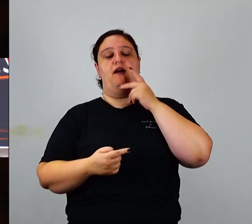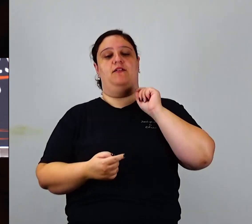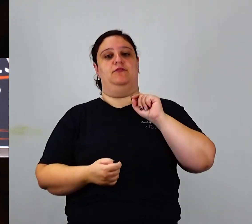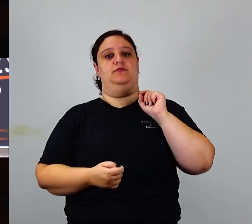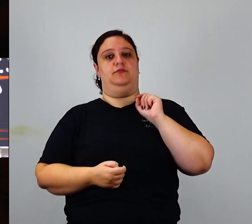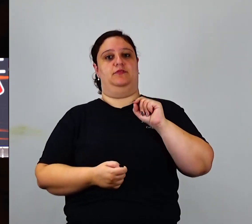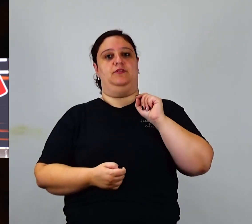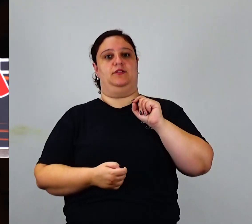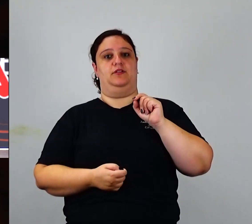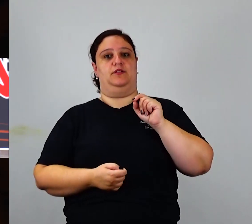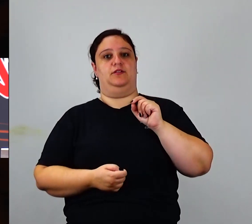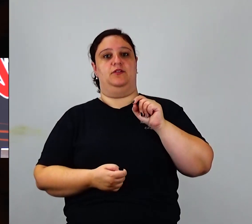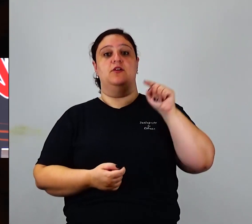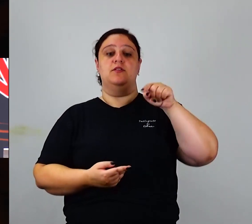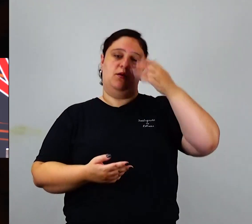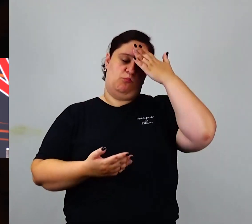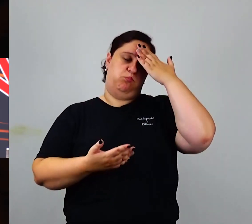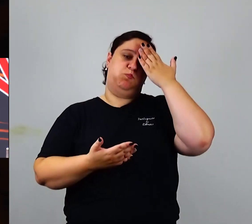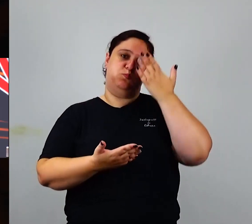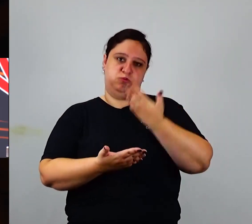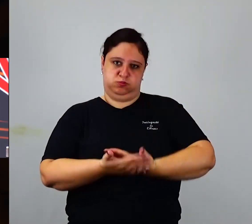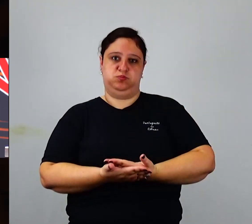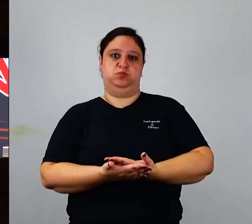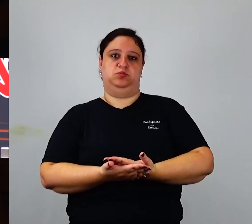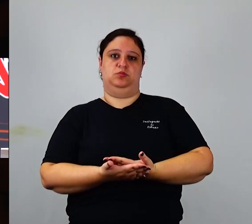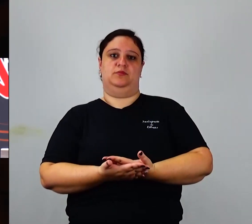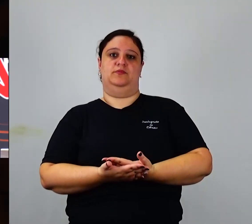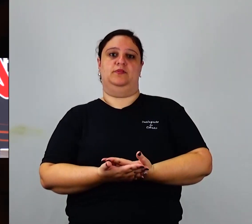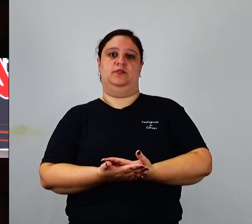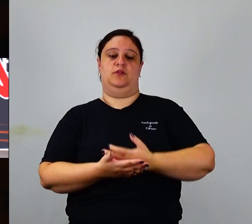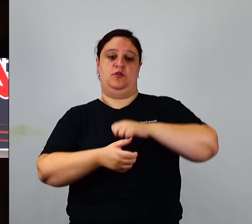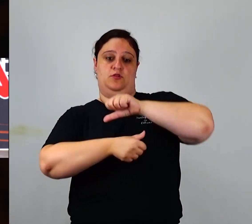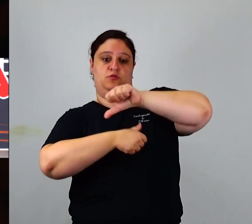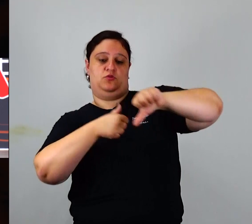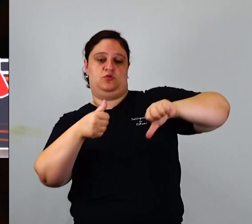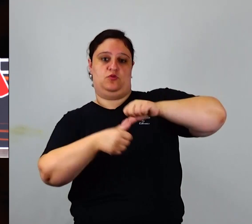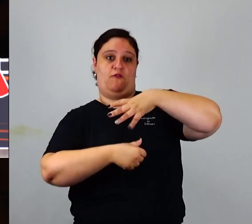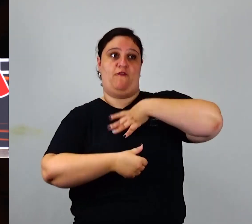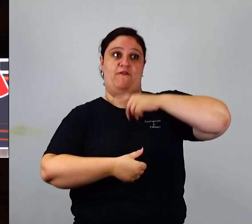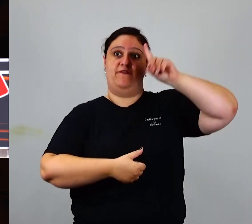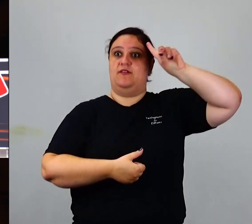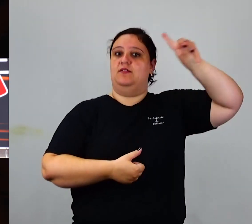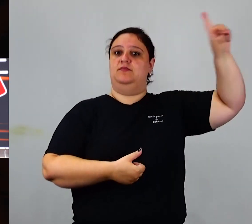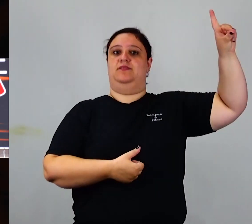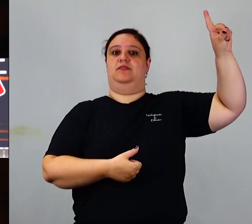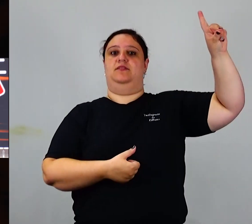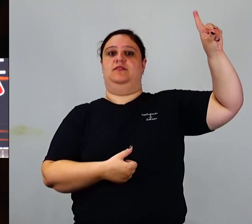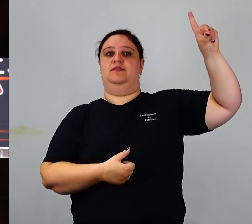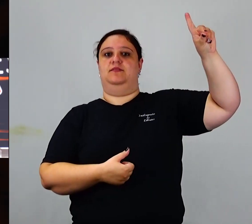diz que quando você creu no Senhor, você se tornou filho de Deus.